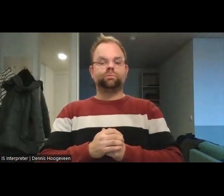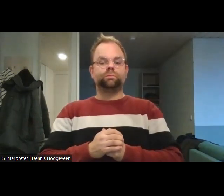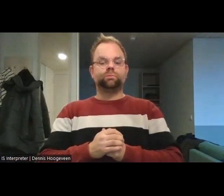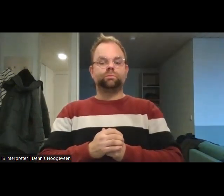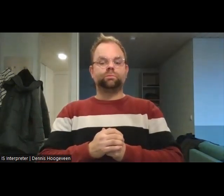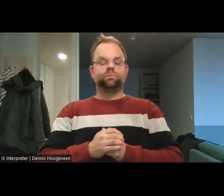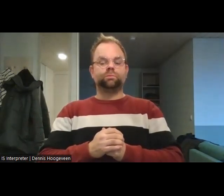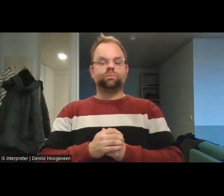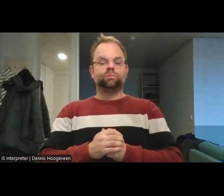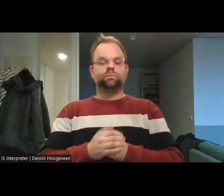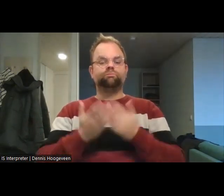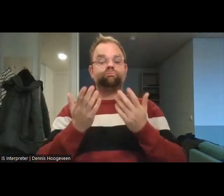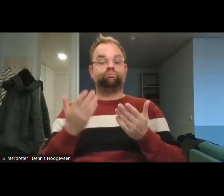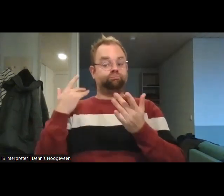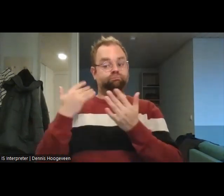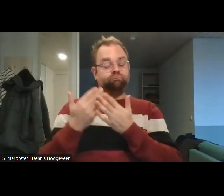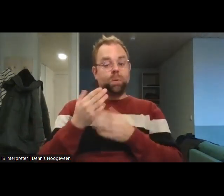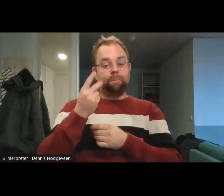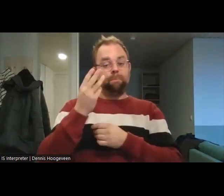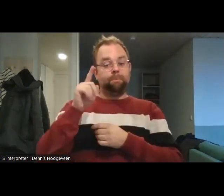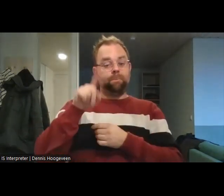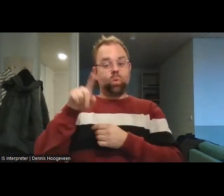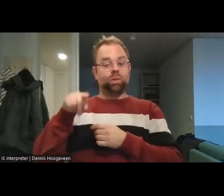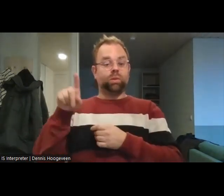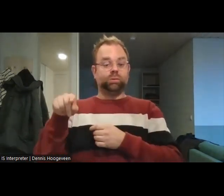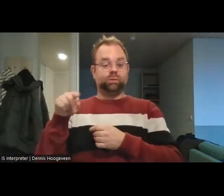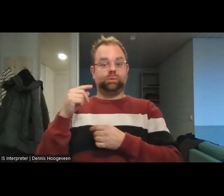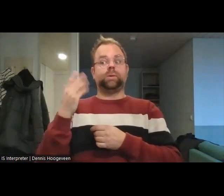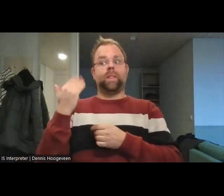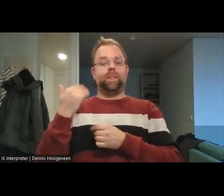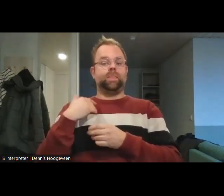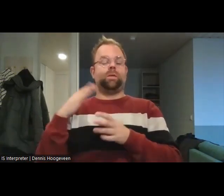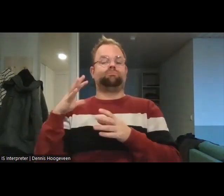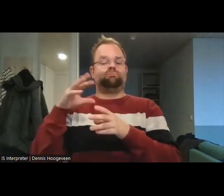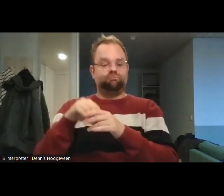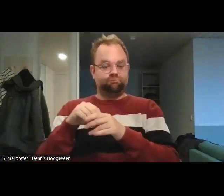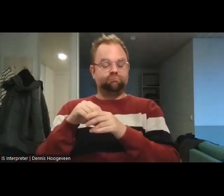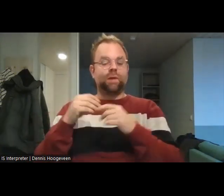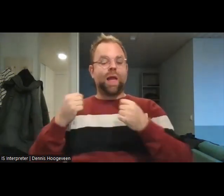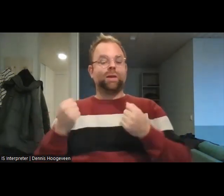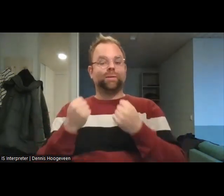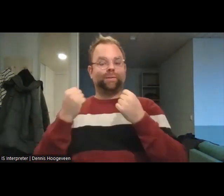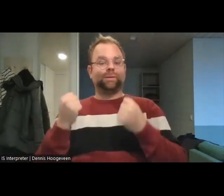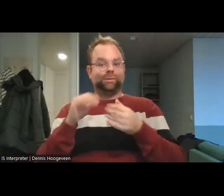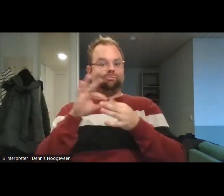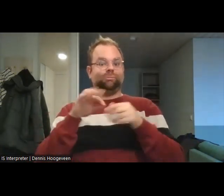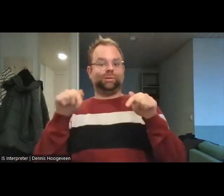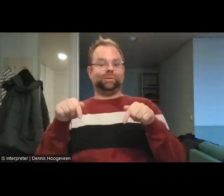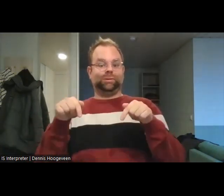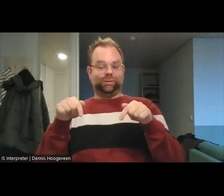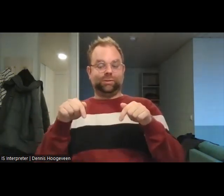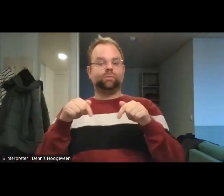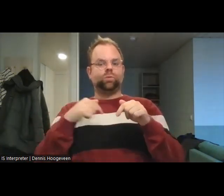Il y a quelques mois que je me suis engagée sur des activités de LIDA